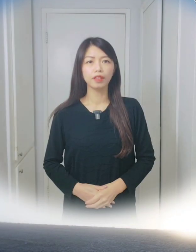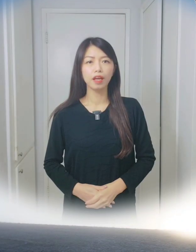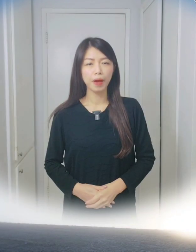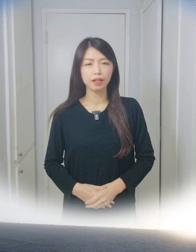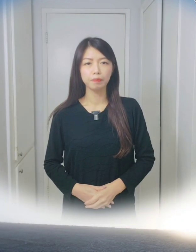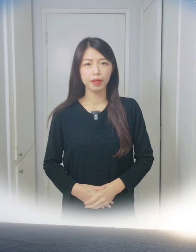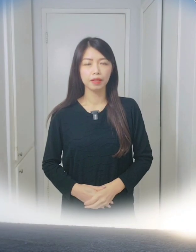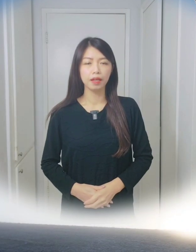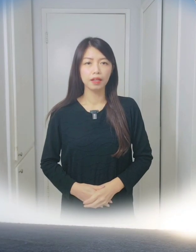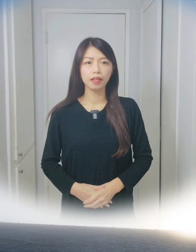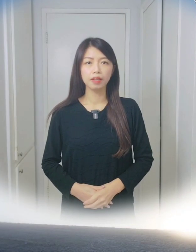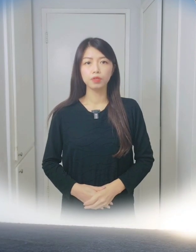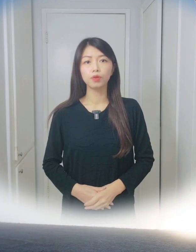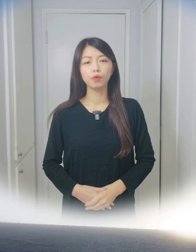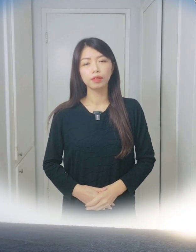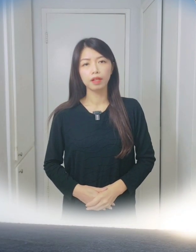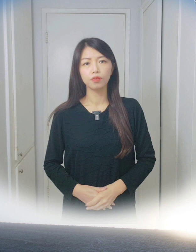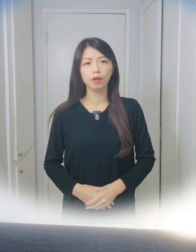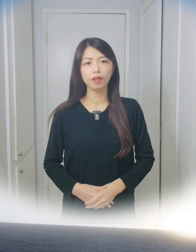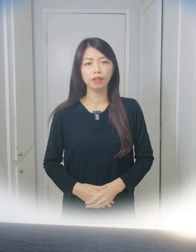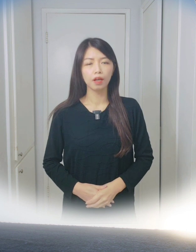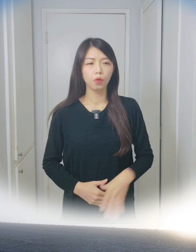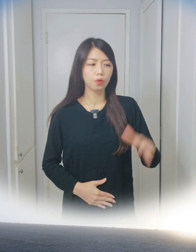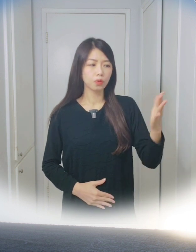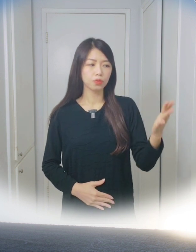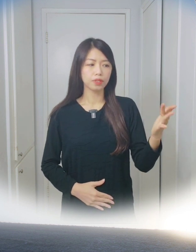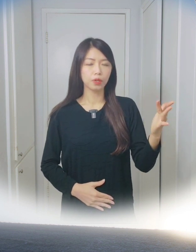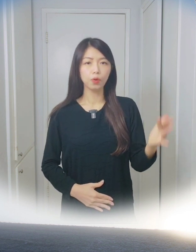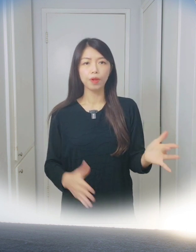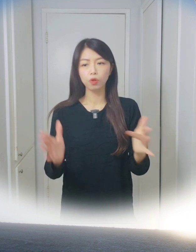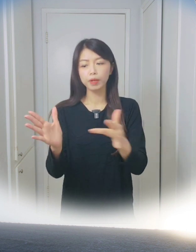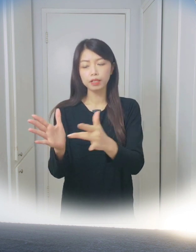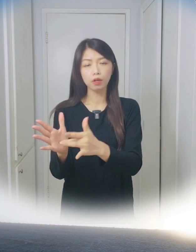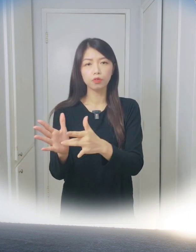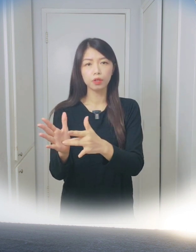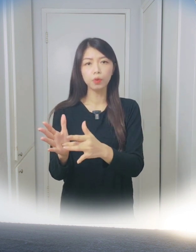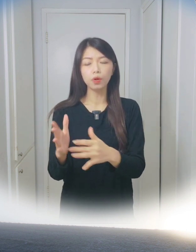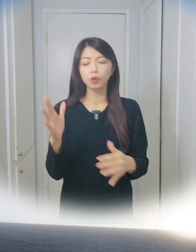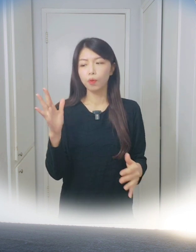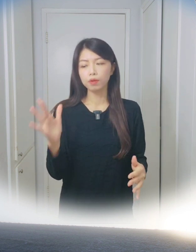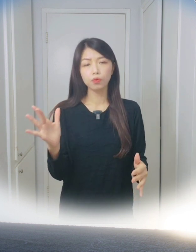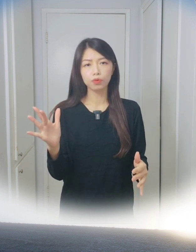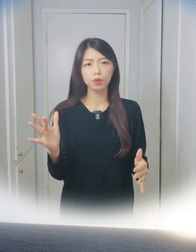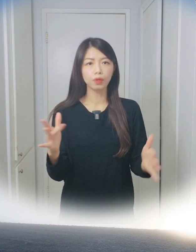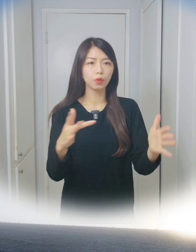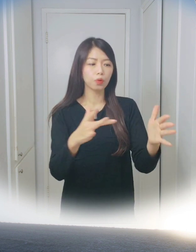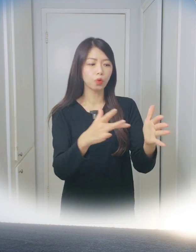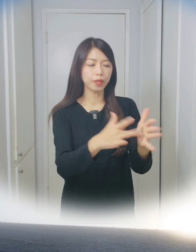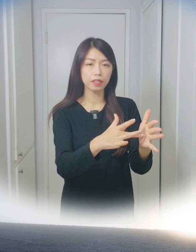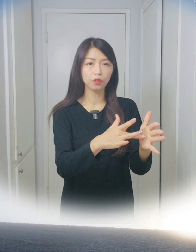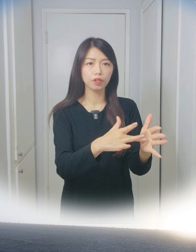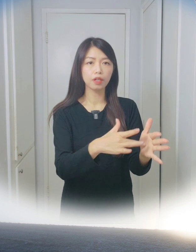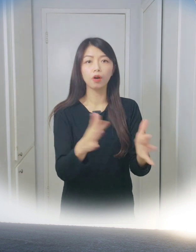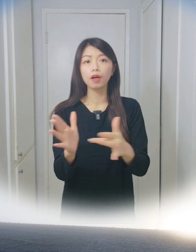예수 우리들의 밝은 빛. 일단 예수라고 하는 뜻의 수어는 오른손 중지로 왼손 바닥 찍어주시고 또 왼손 중지로는